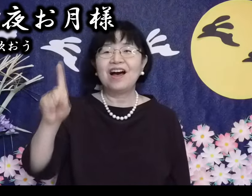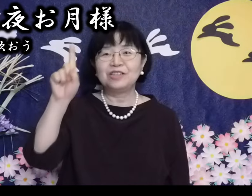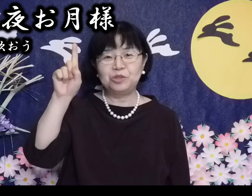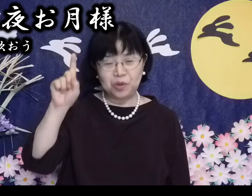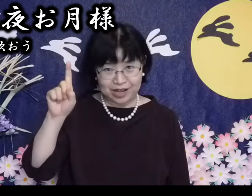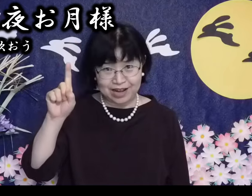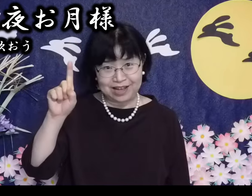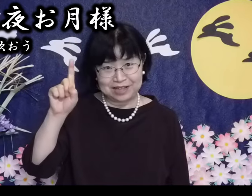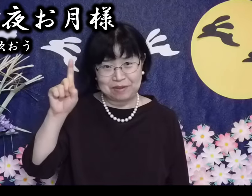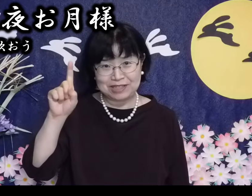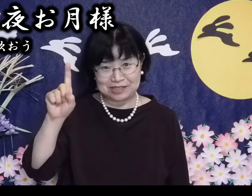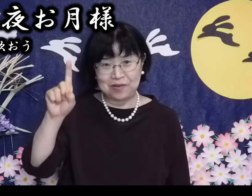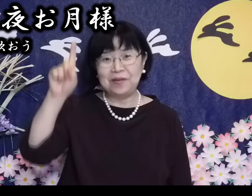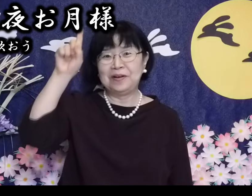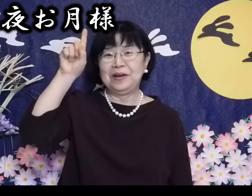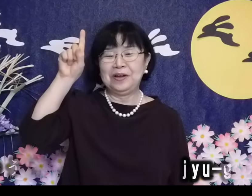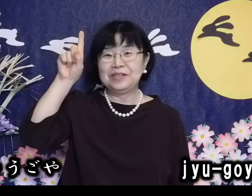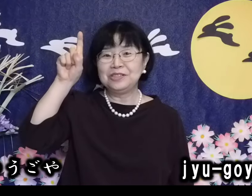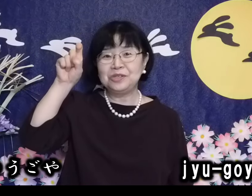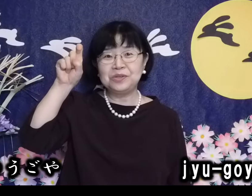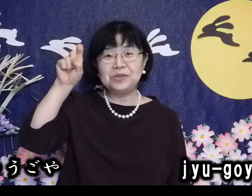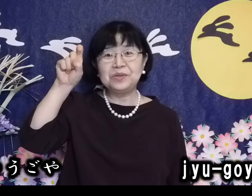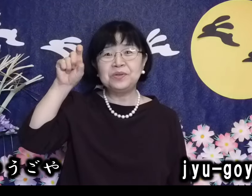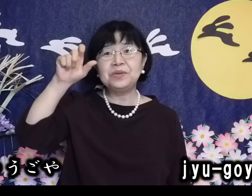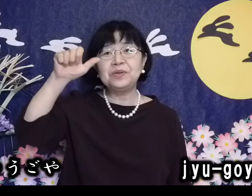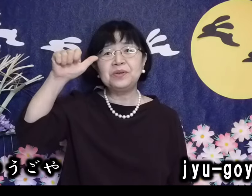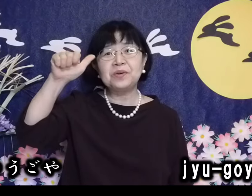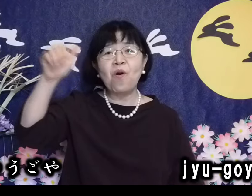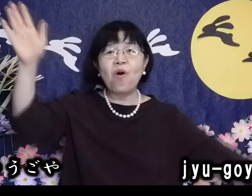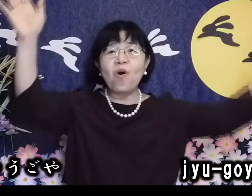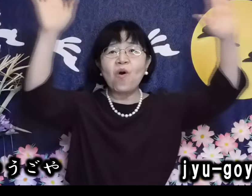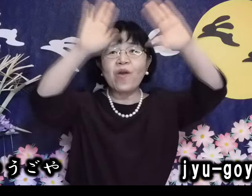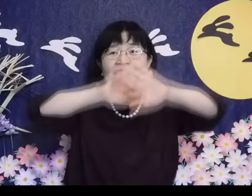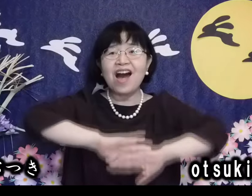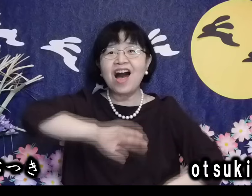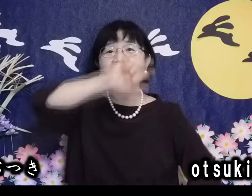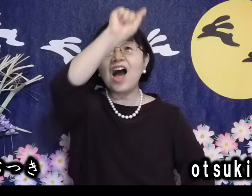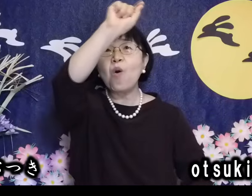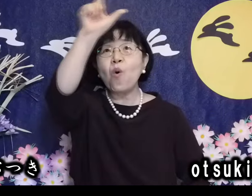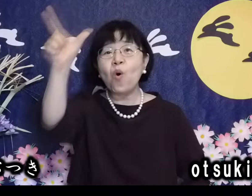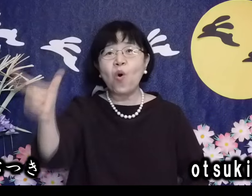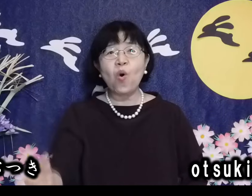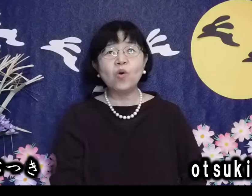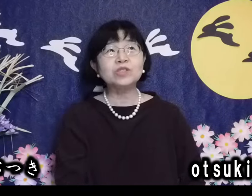十五夜からやってみますよ。十五夜お